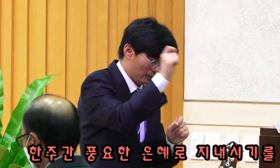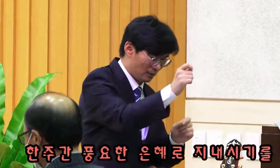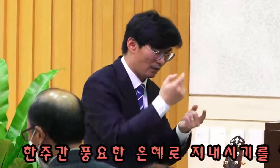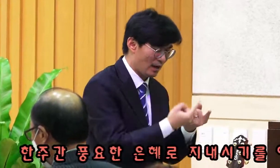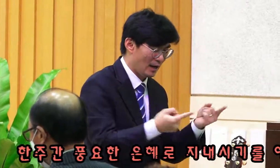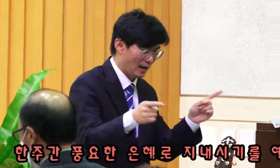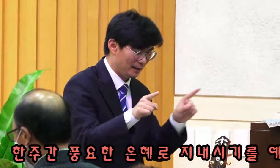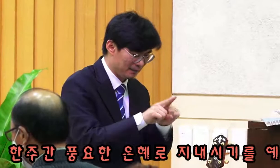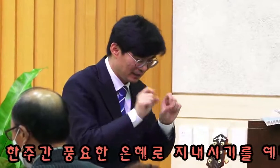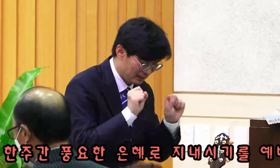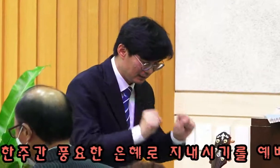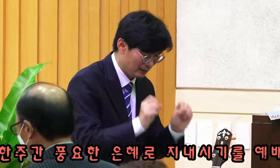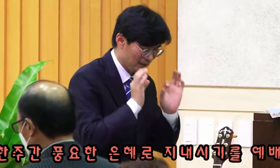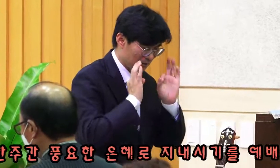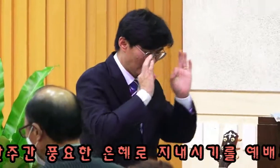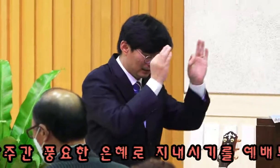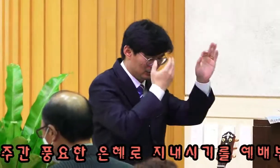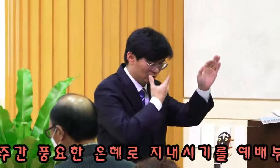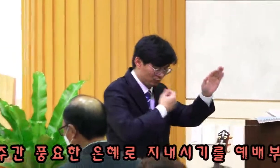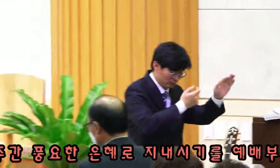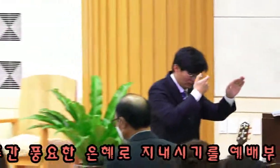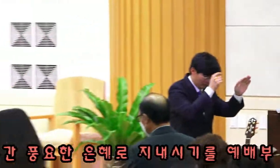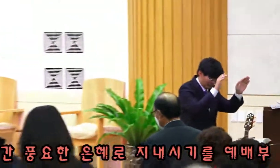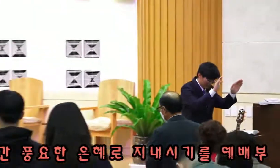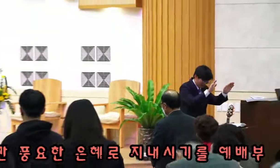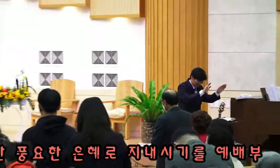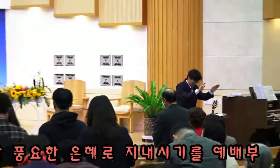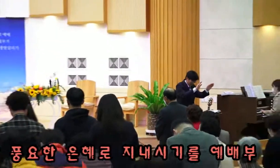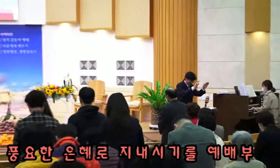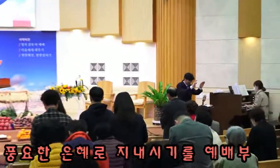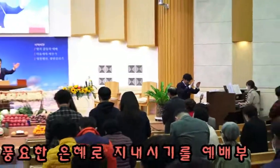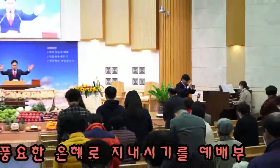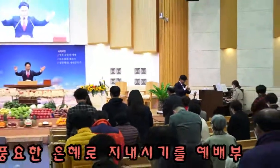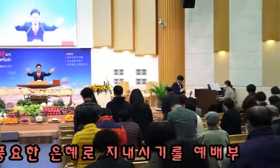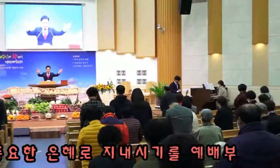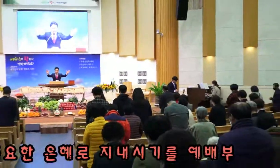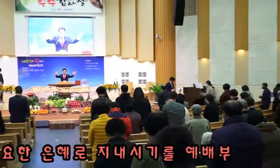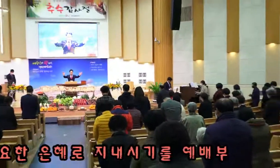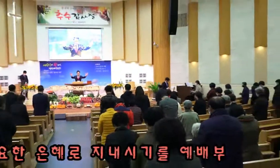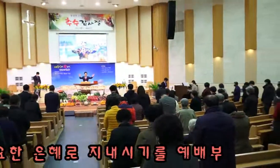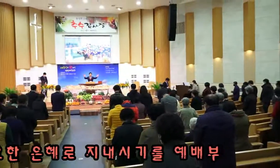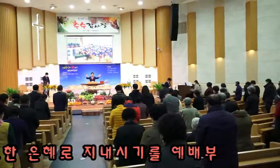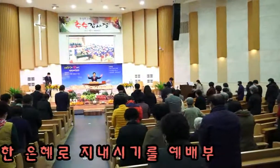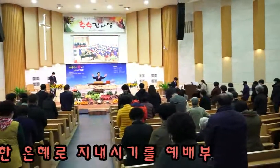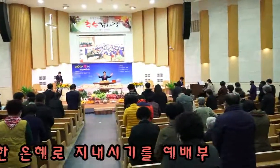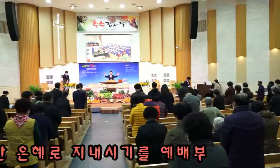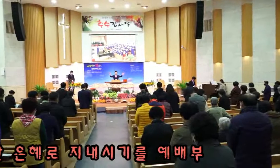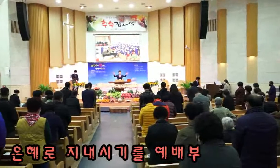계시기를 간절히 축원하옵나이다. 아멘.